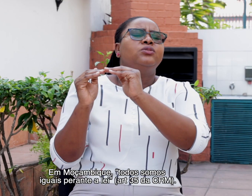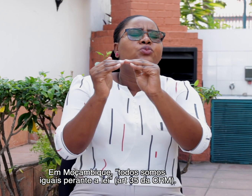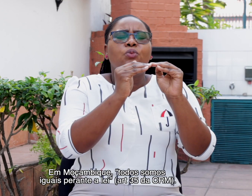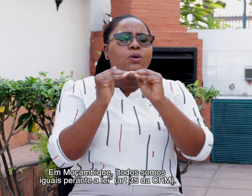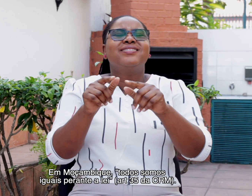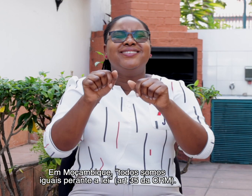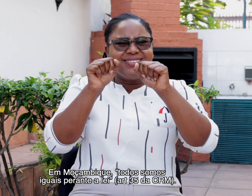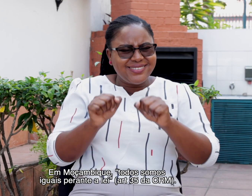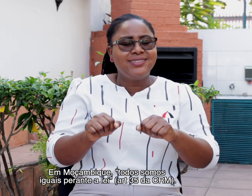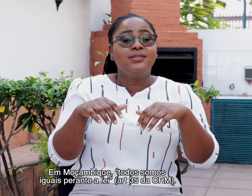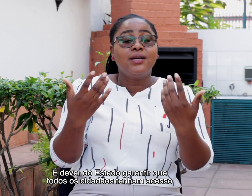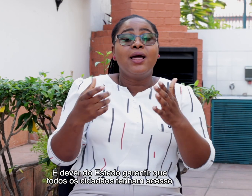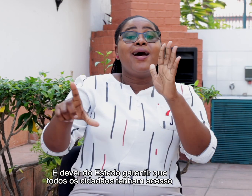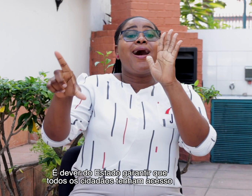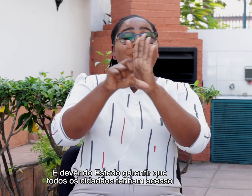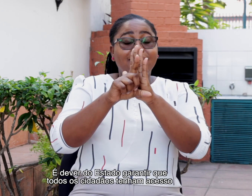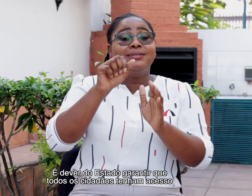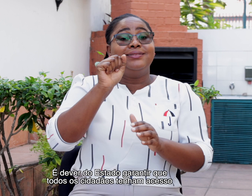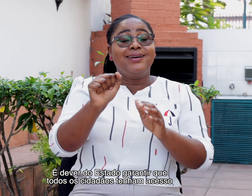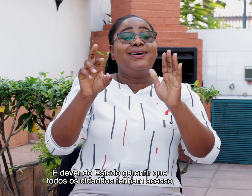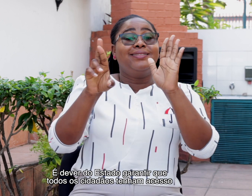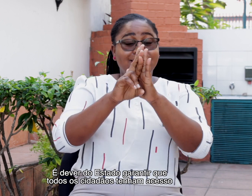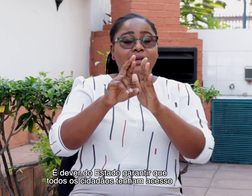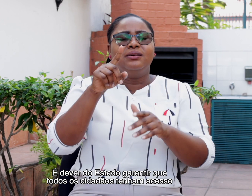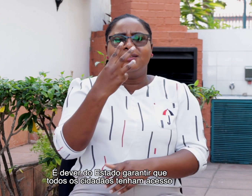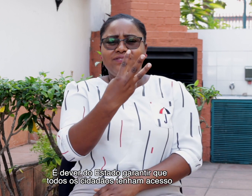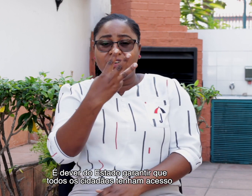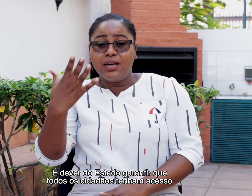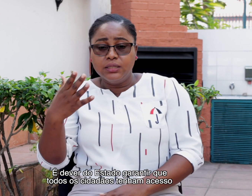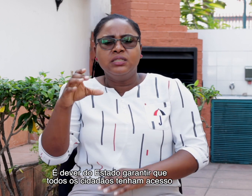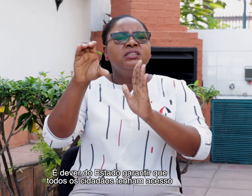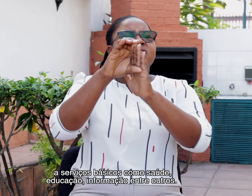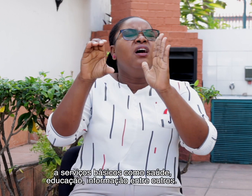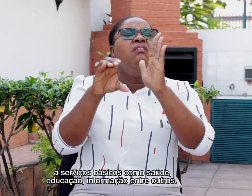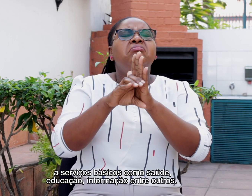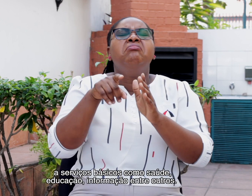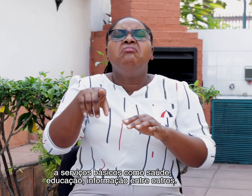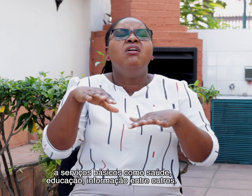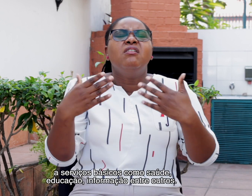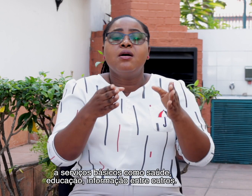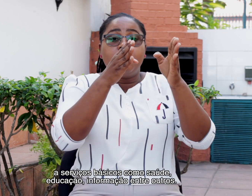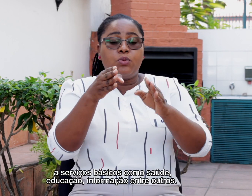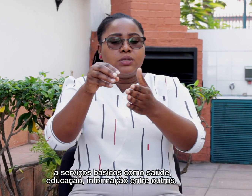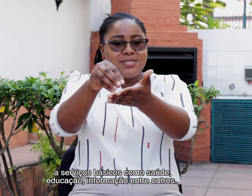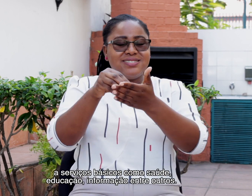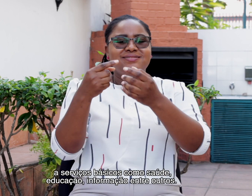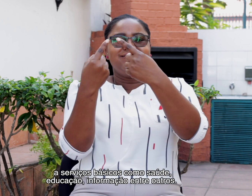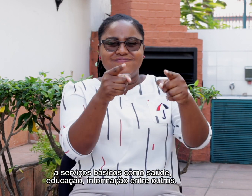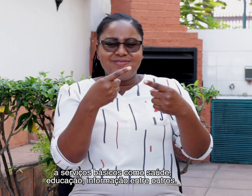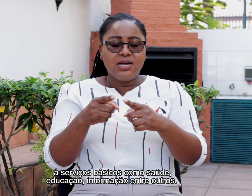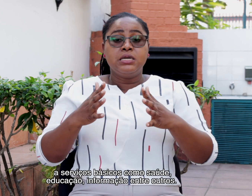somos iguais perante a lei. É dever do Estado garantir que todos os cidadãos tenham acesso a serviços básicos, como